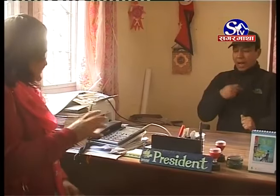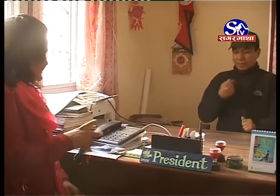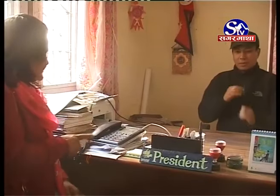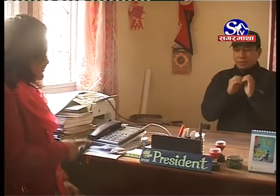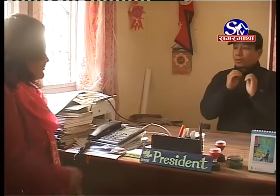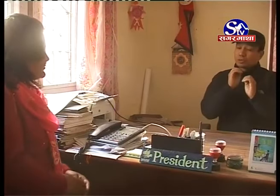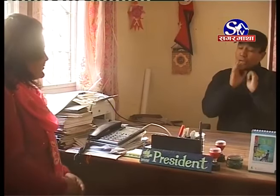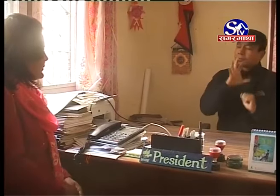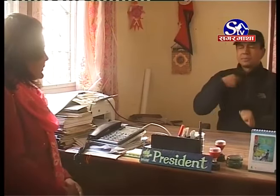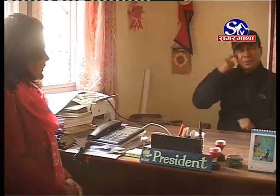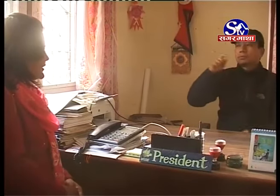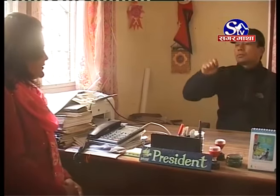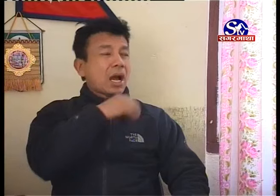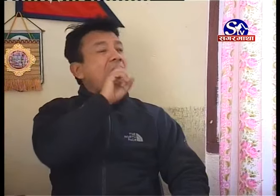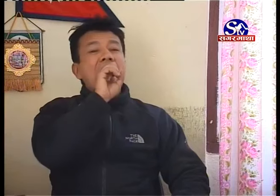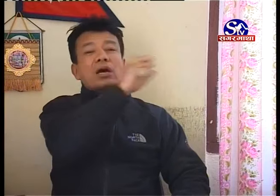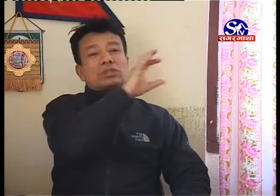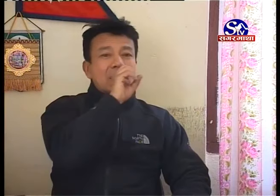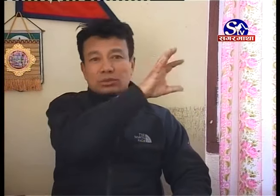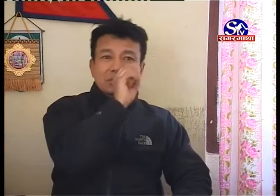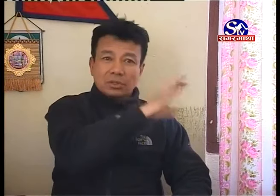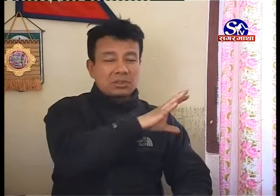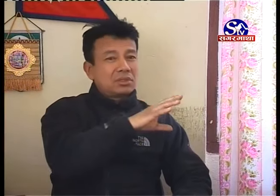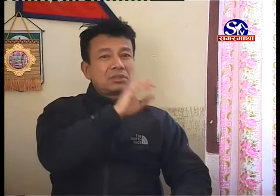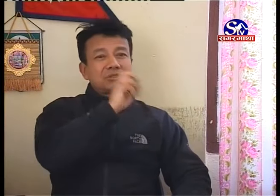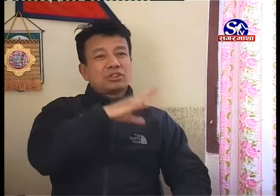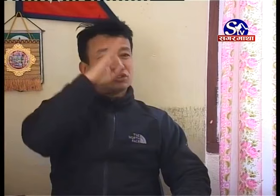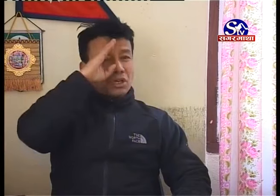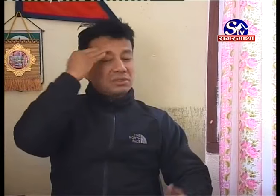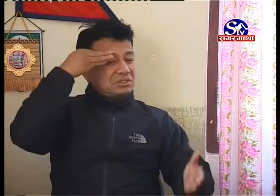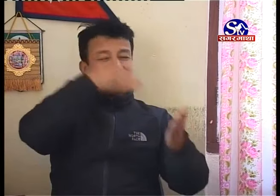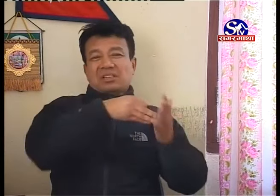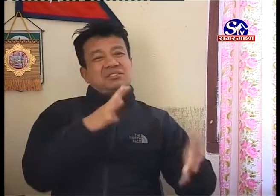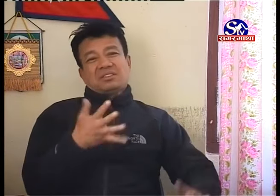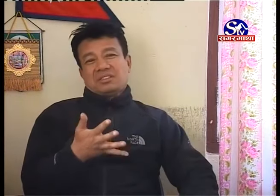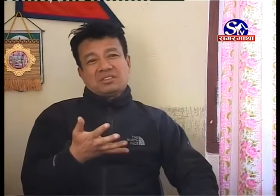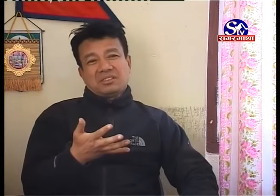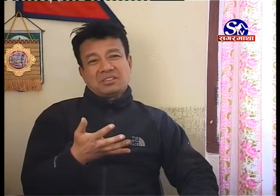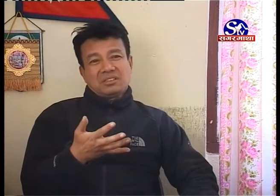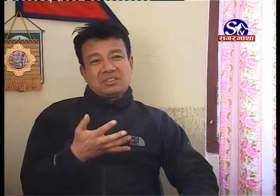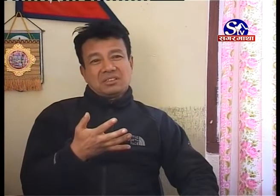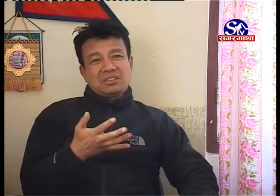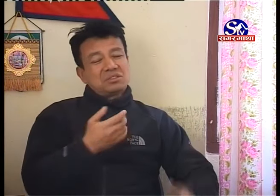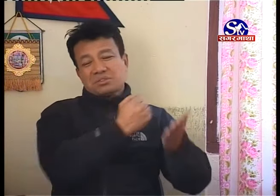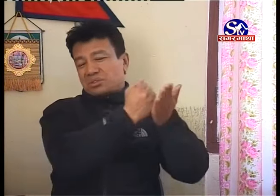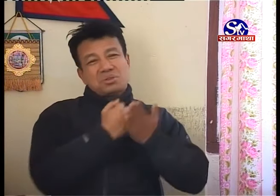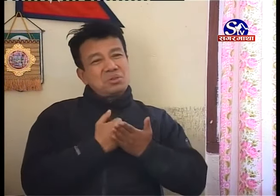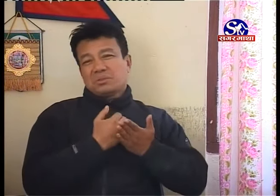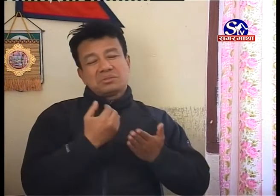अपेक्षा गरिरहेका छन् त? बहिराहरूले हामीले धेरै पटक आवाजहरू उठाइसक्यो, सरकार त्यति ध्यान दिएको छैन, हामीलाई त्यति